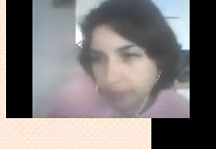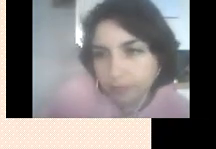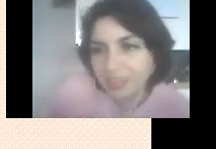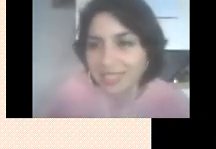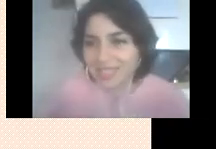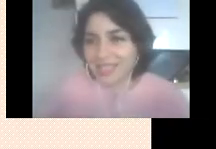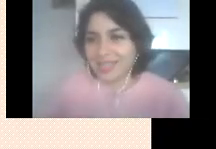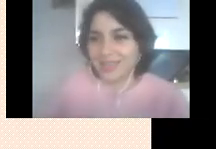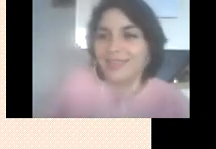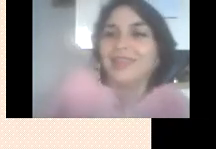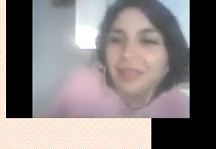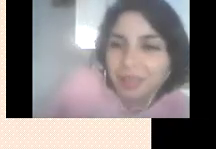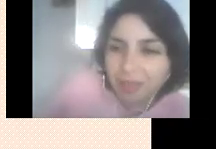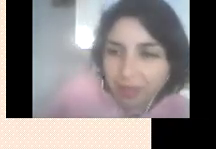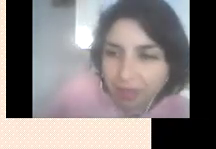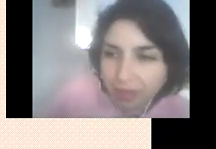Ay, sí.